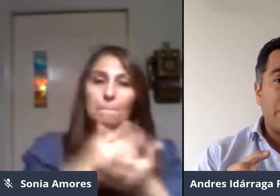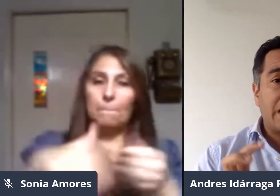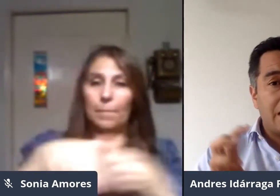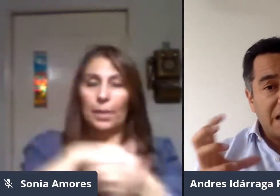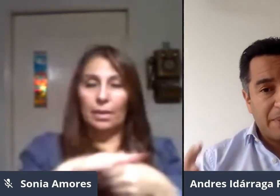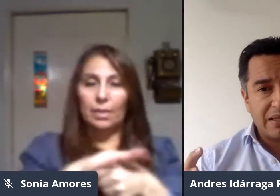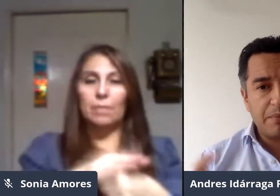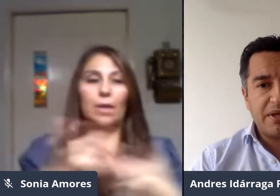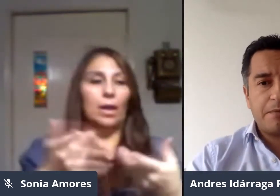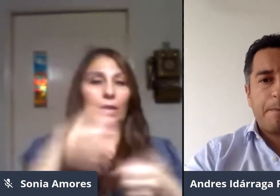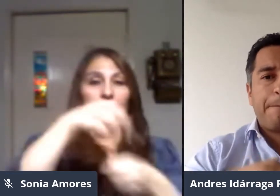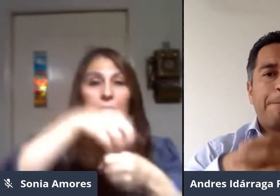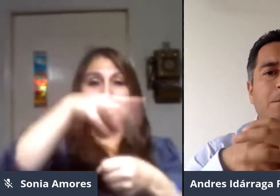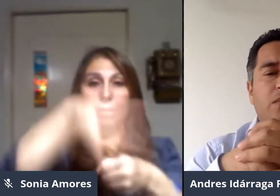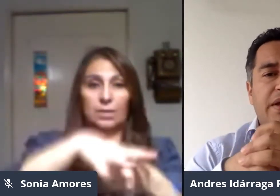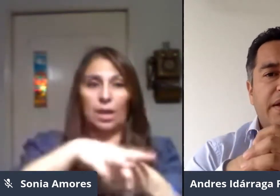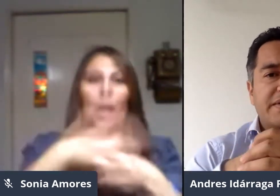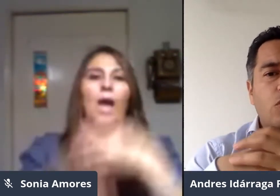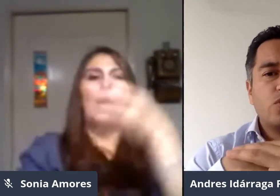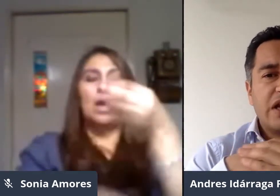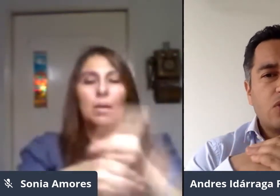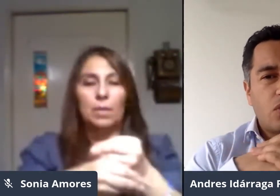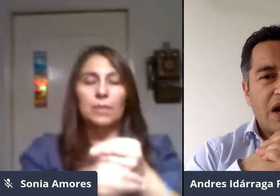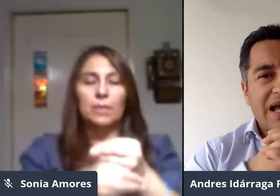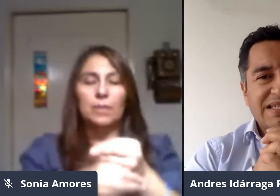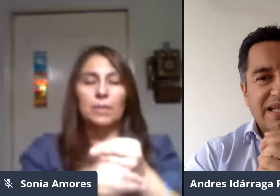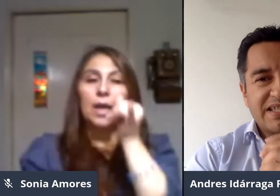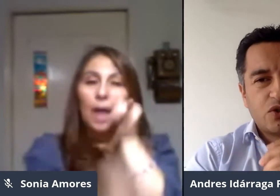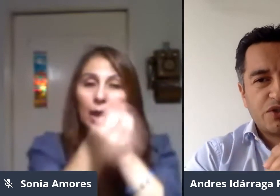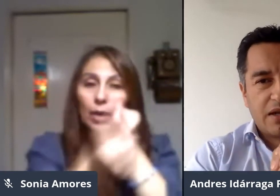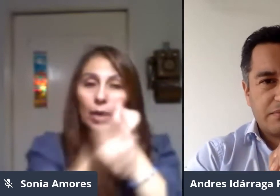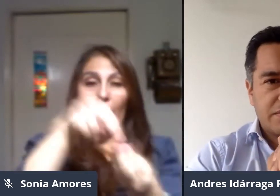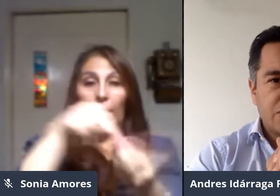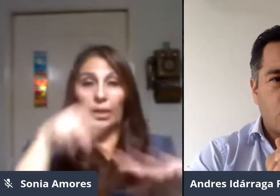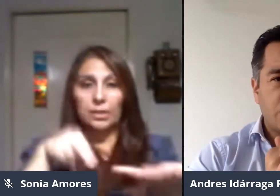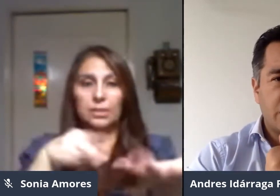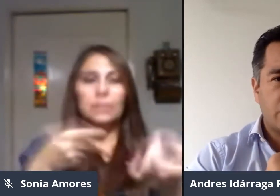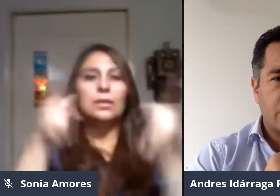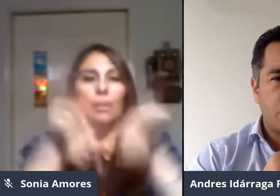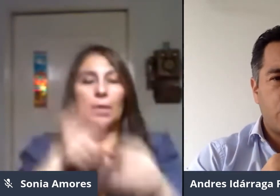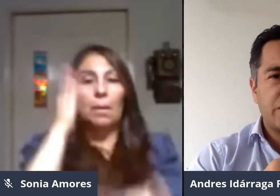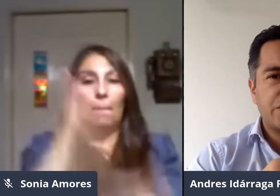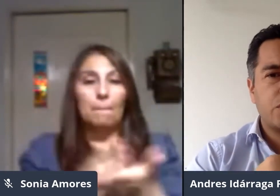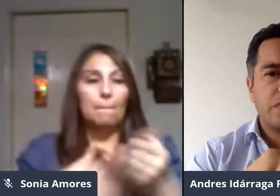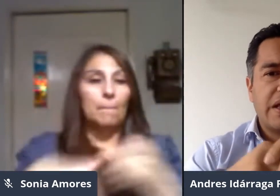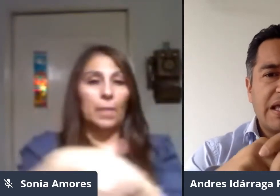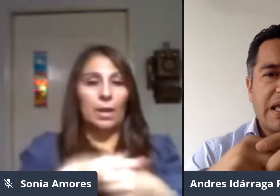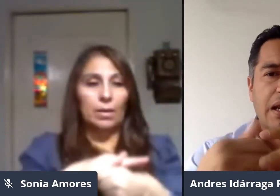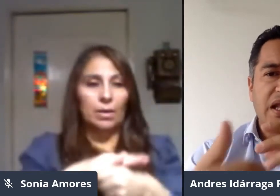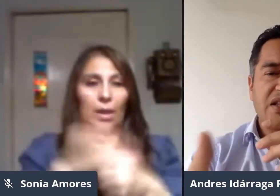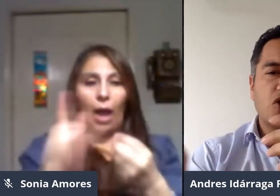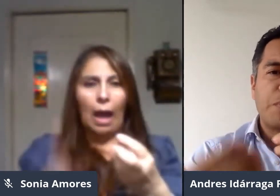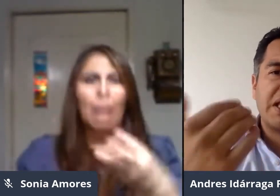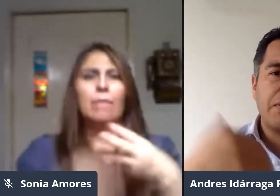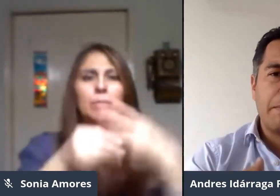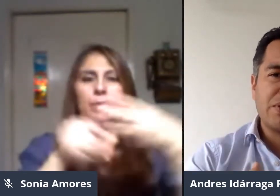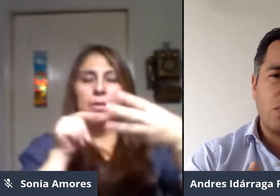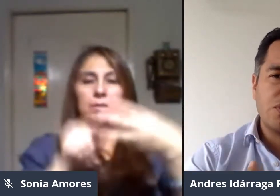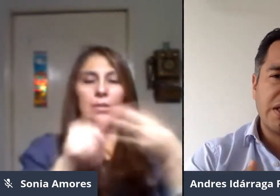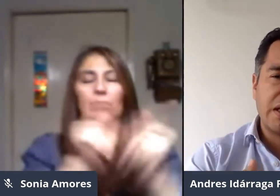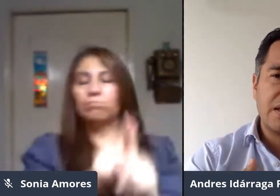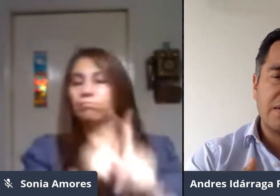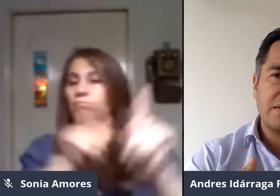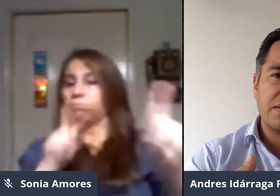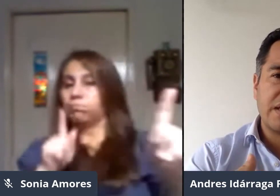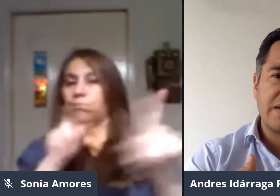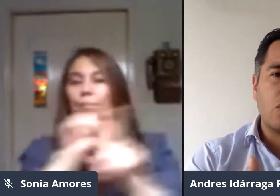crisis económica y pandemia, se juntan en torno a la distancia social, que son los signos de un proceso que en retrospectiva empezó